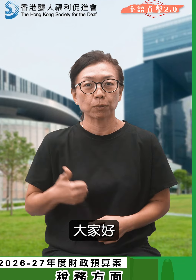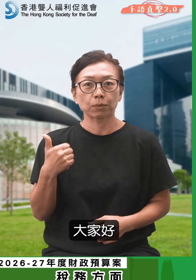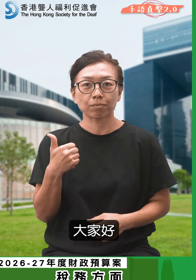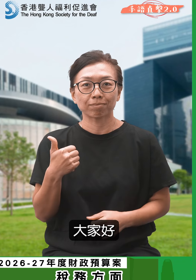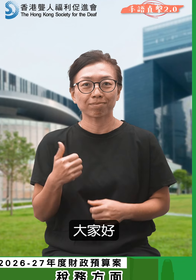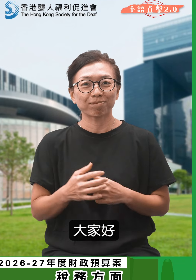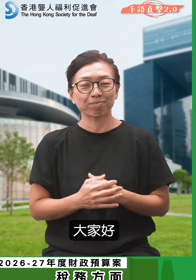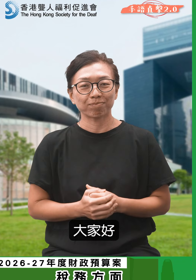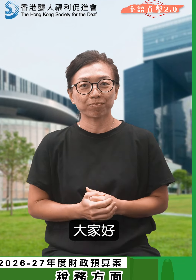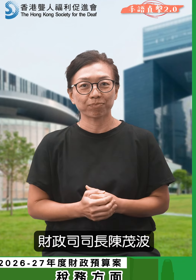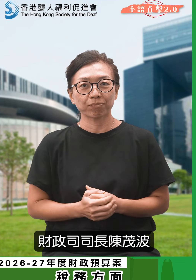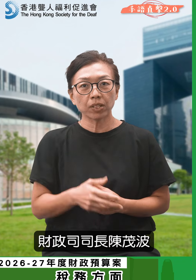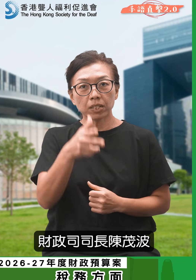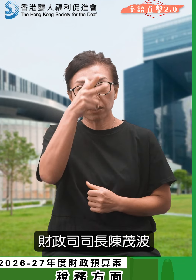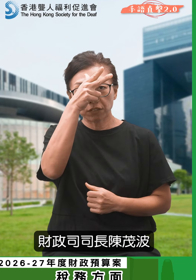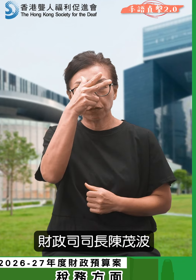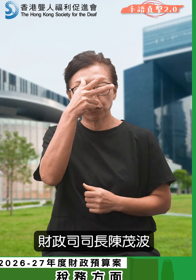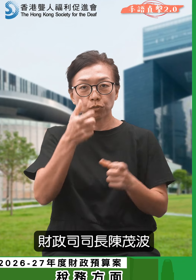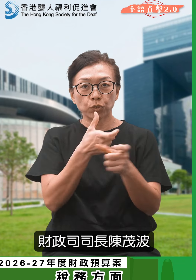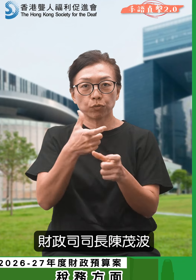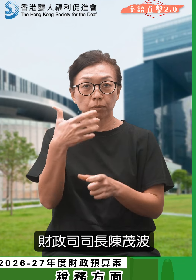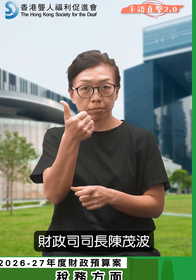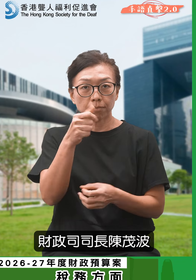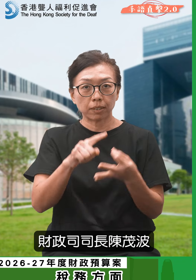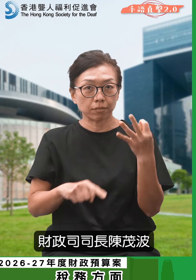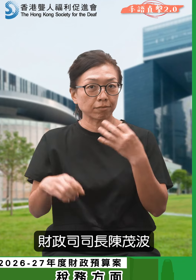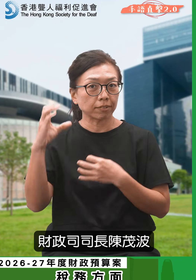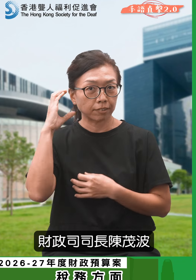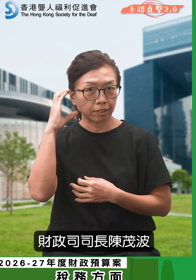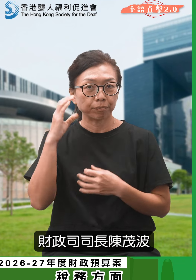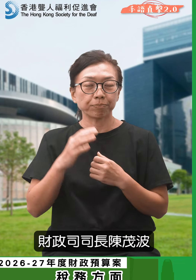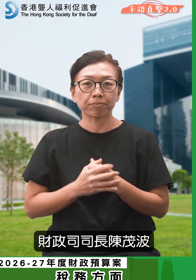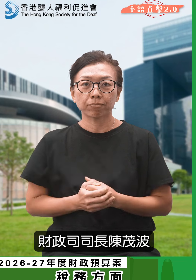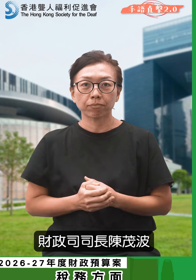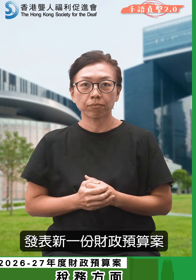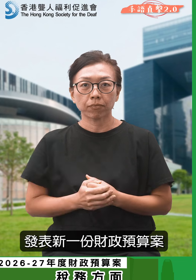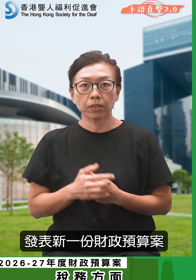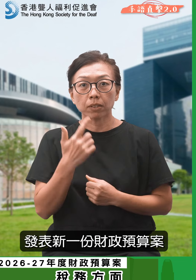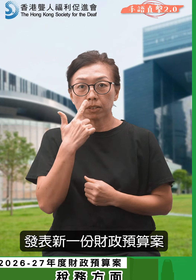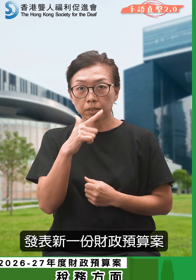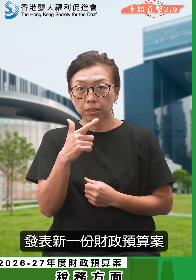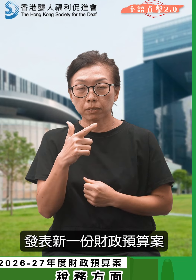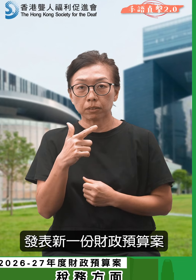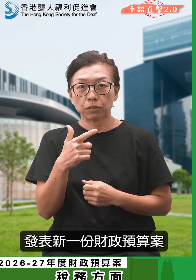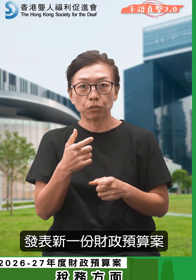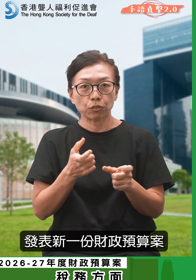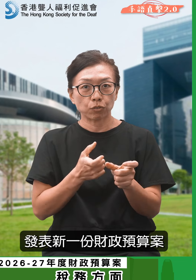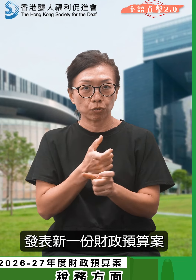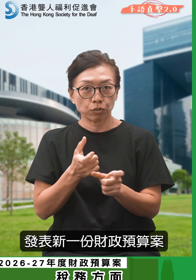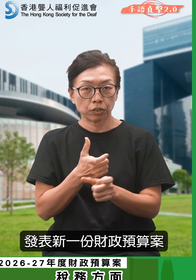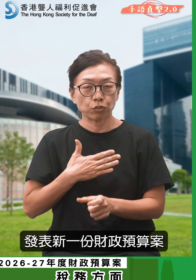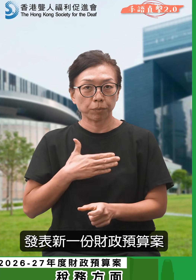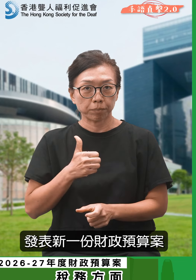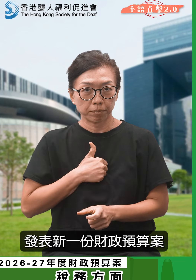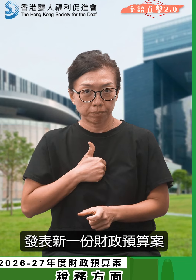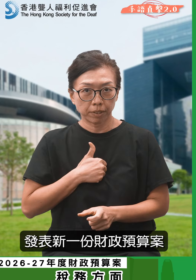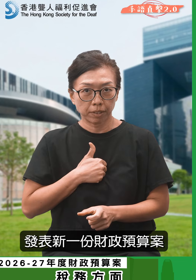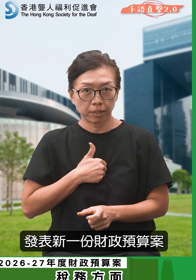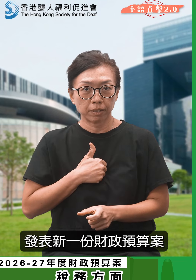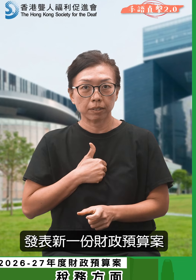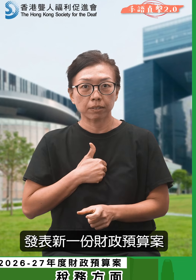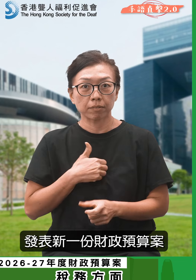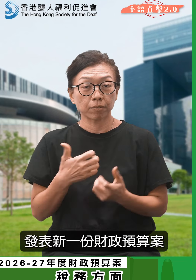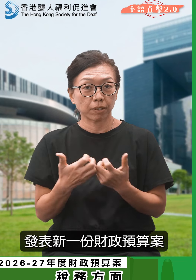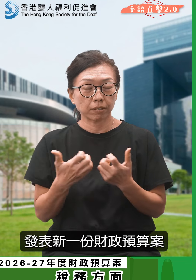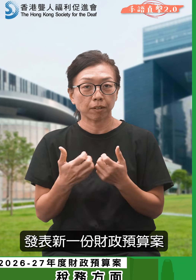大家好，財政司司長陳茂波發表咗新一份財政預算案，